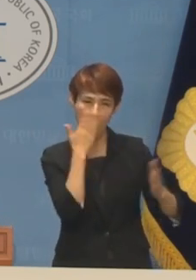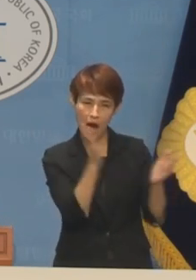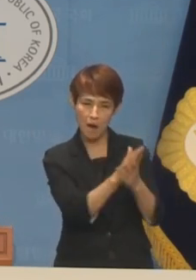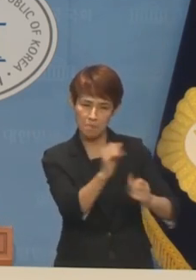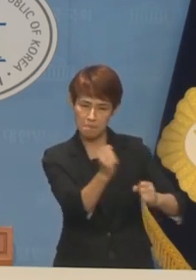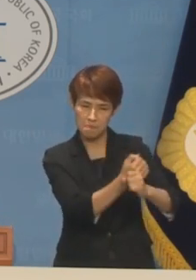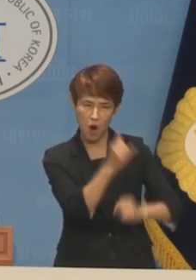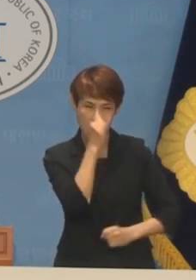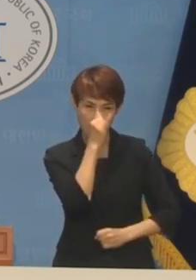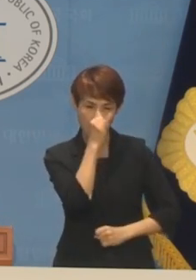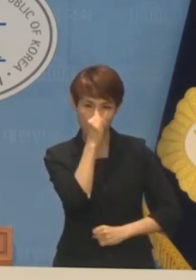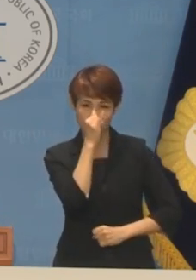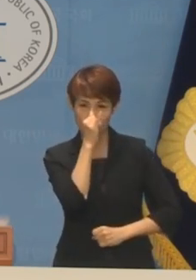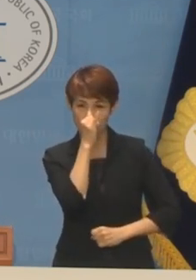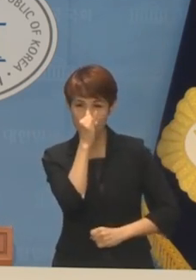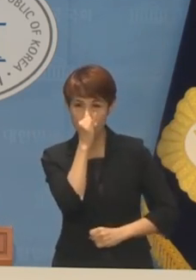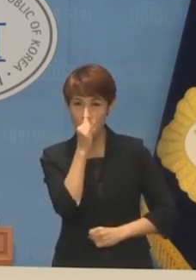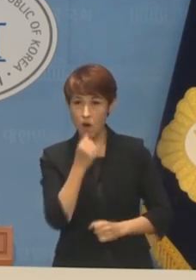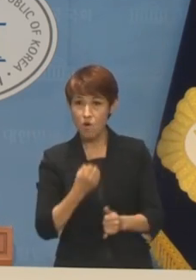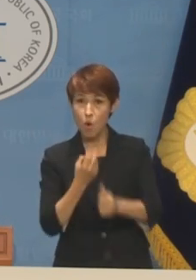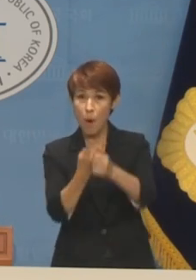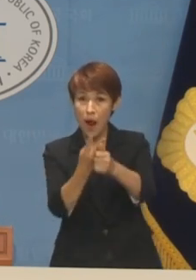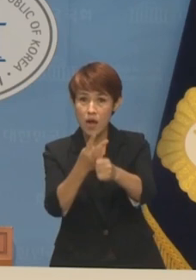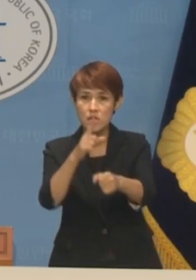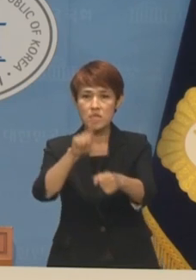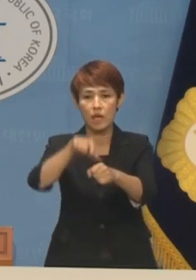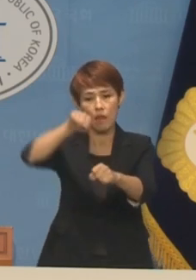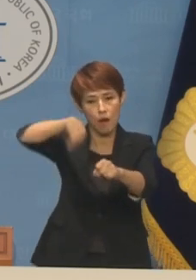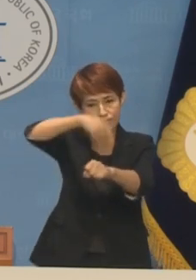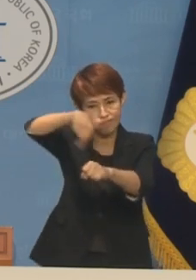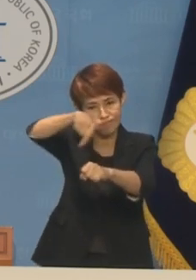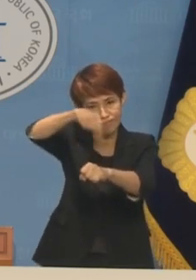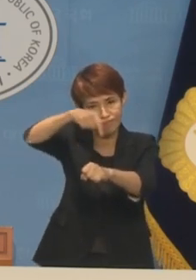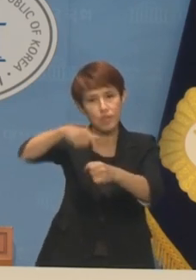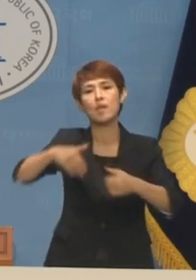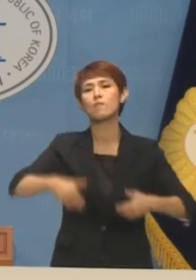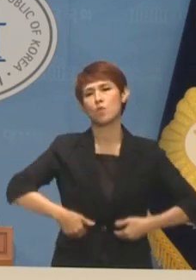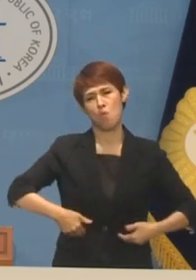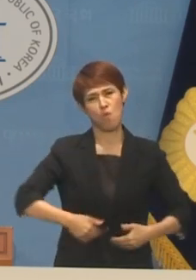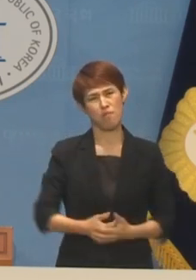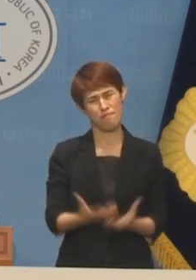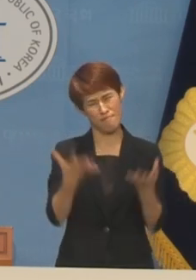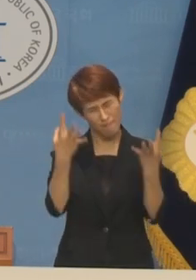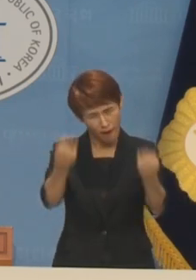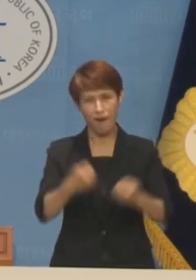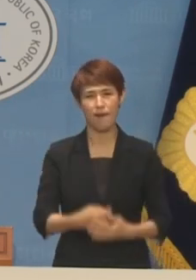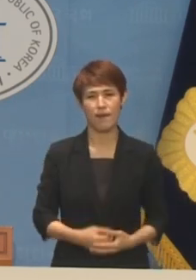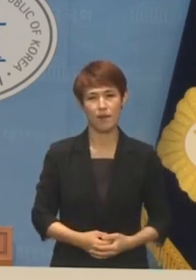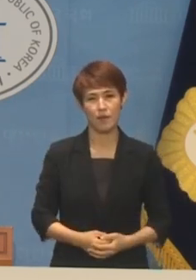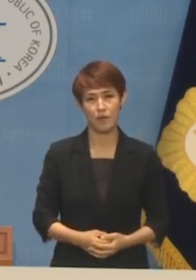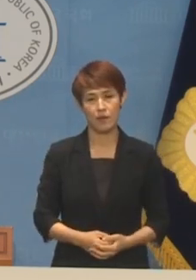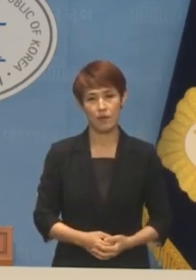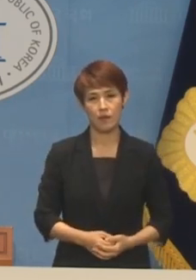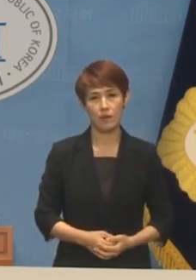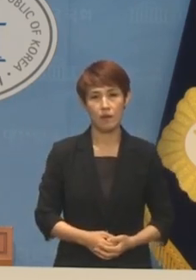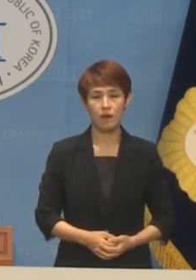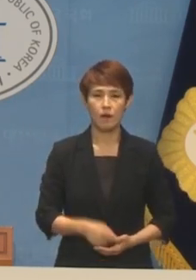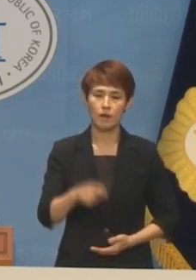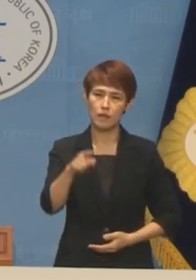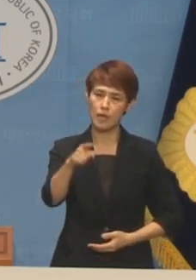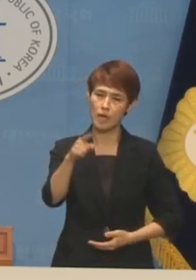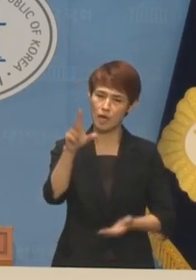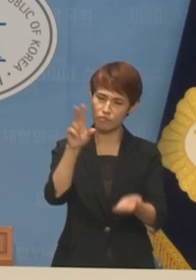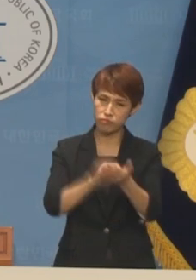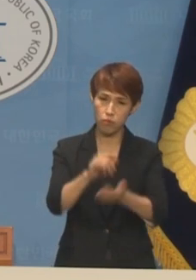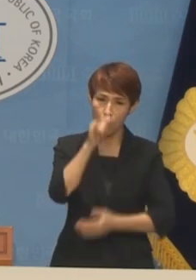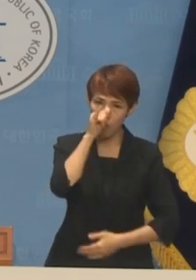모두 고발하자면 몇 시간이 필요할 정도입니다. 이 모든 불공정과